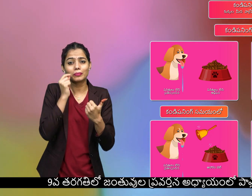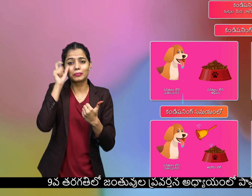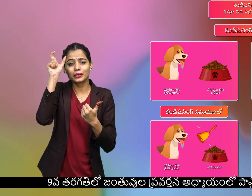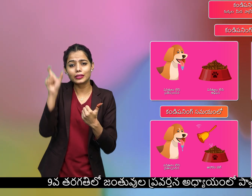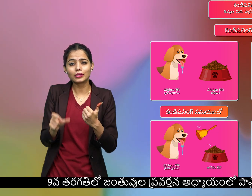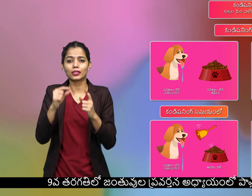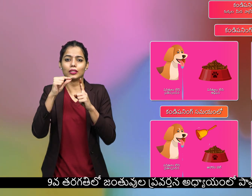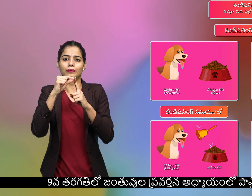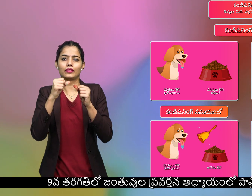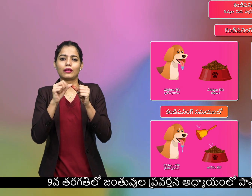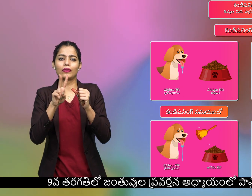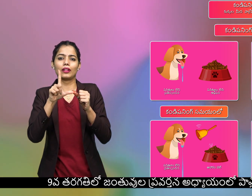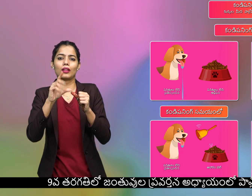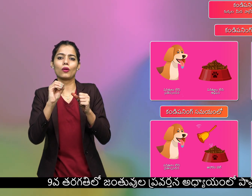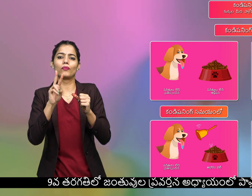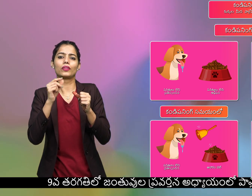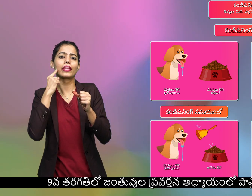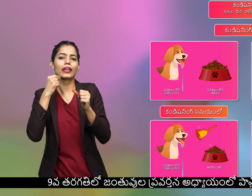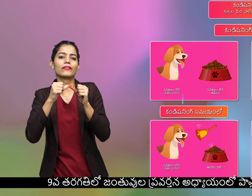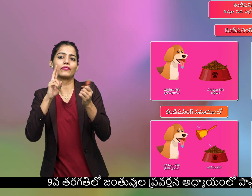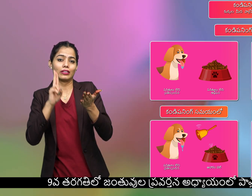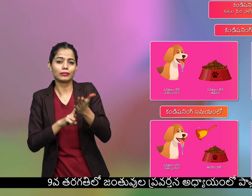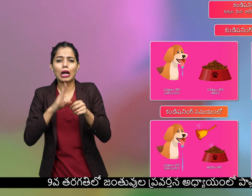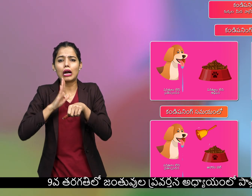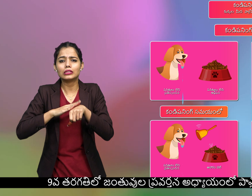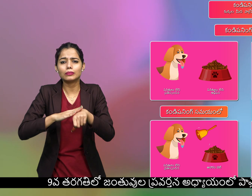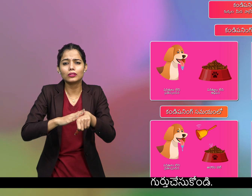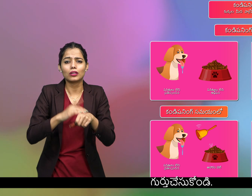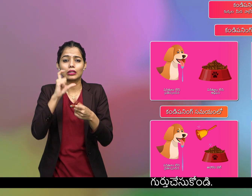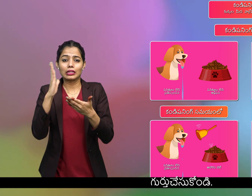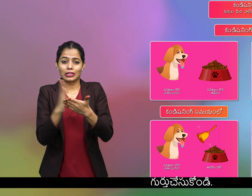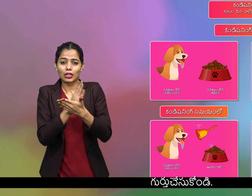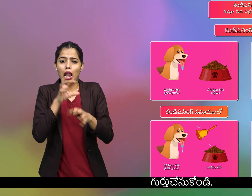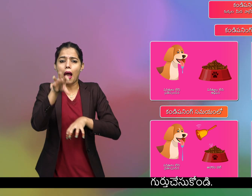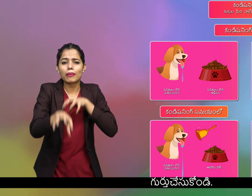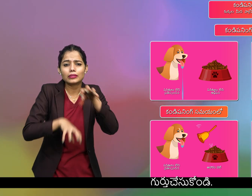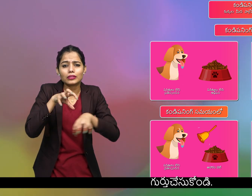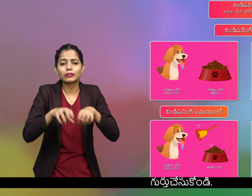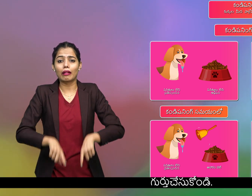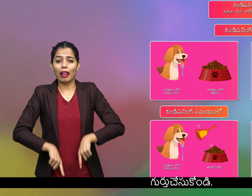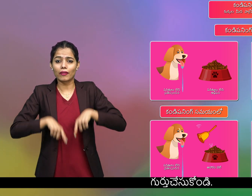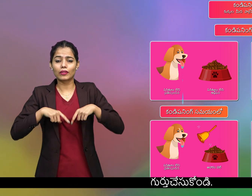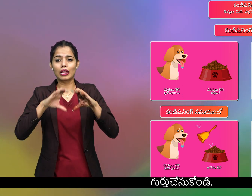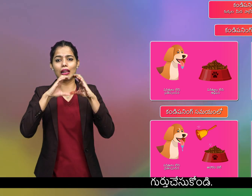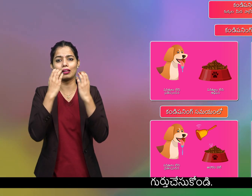9వ తరగతిలో జంతువుల ప్రవర్తన అధ్యాయంలో పావ్లోవ్ ప్రయోగాన్ని గుర్తు చేసుకోండి.